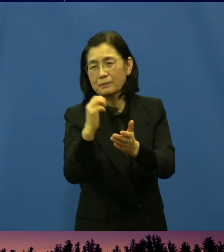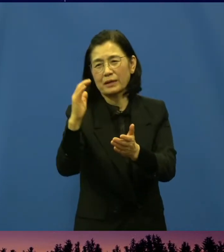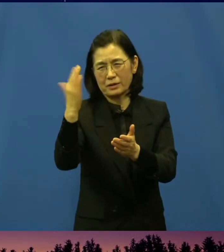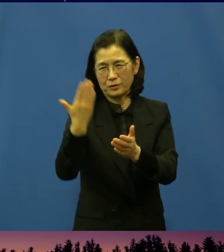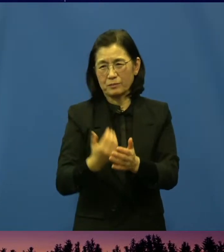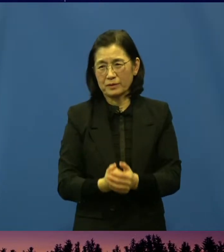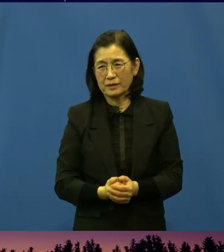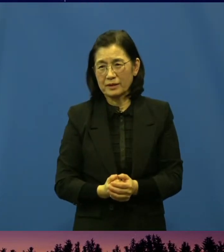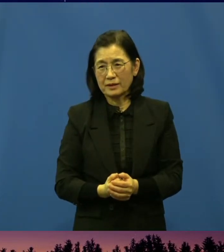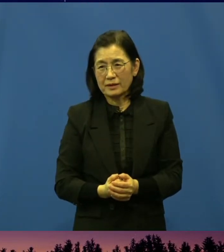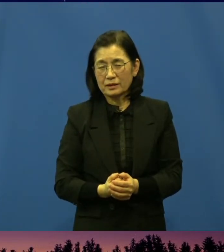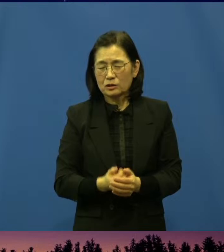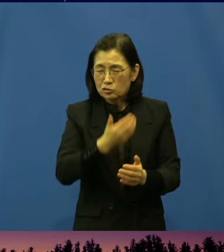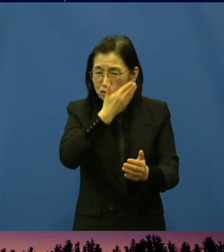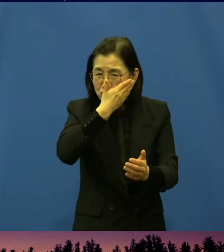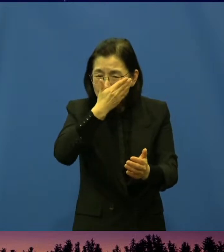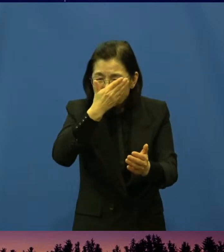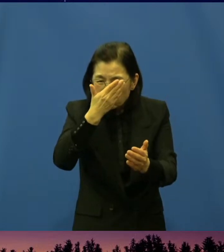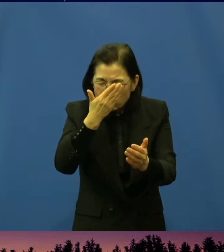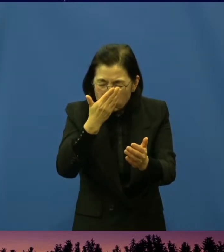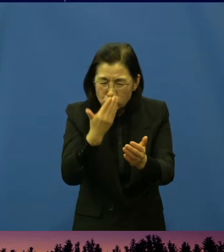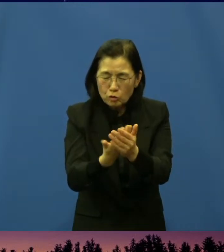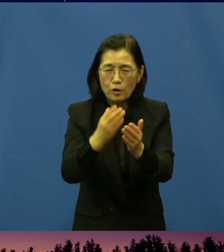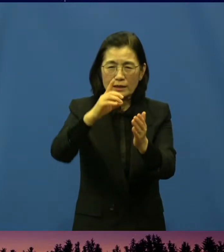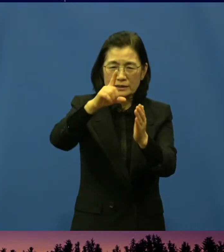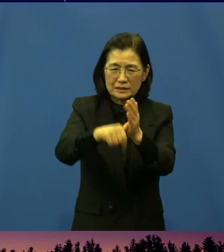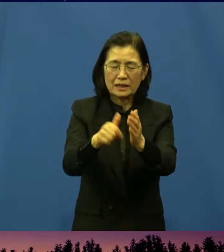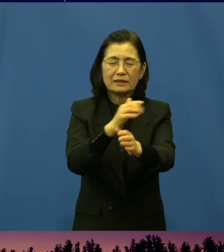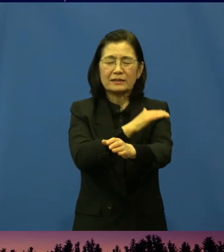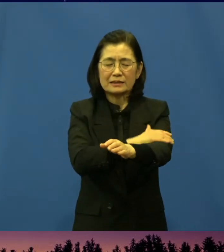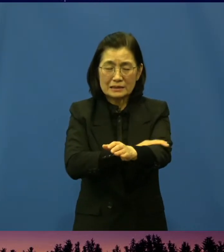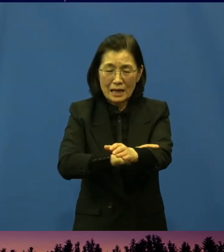결정적인 순간을 잘 활용하라는 거예요.